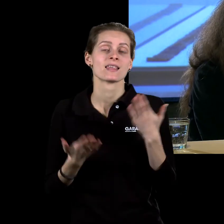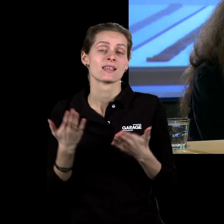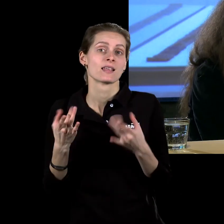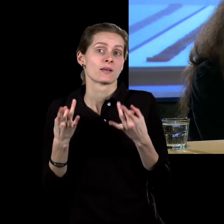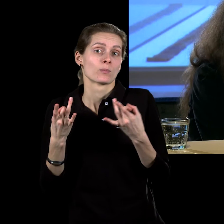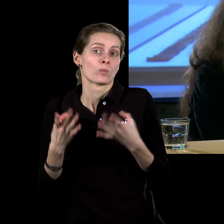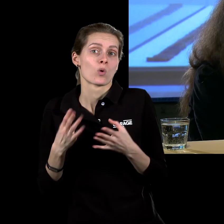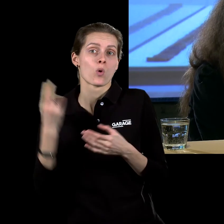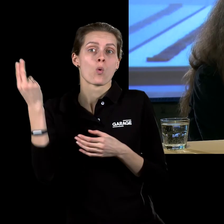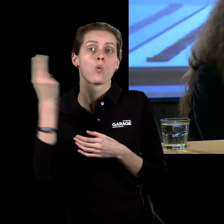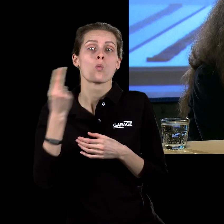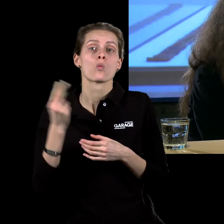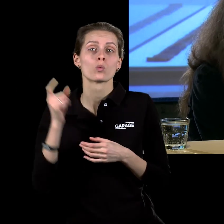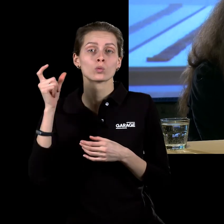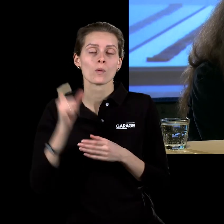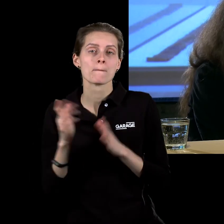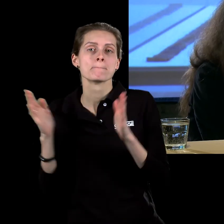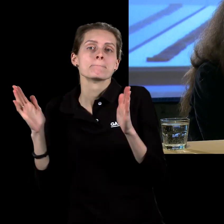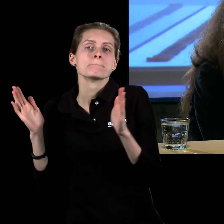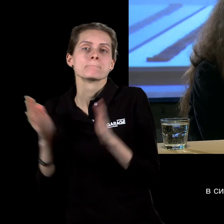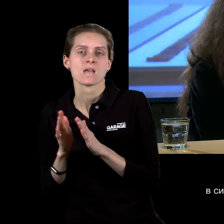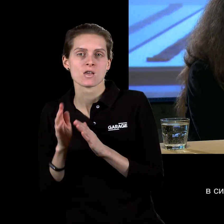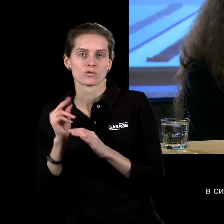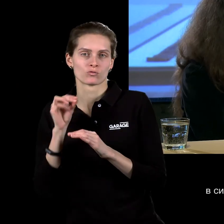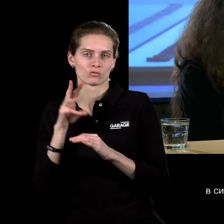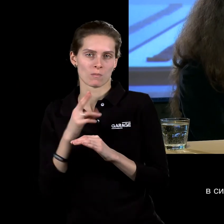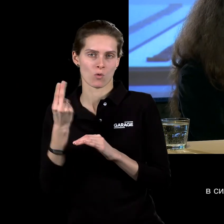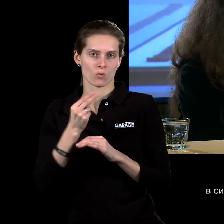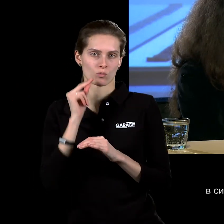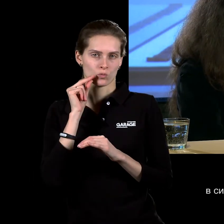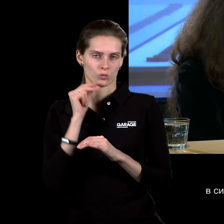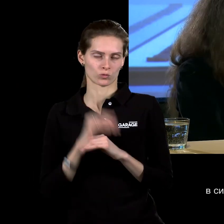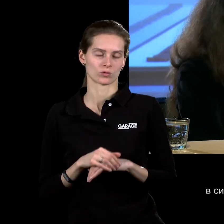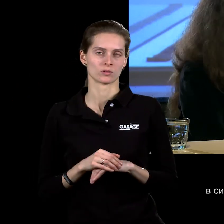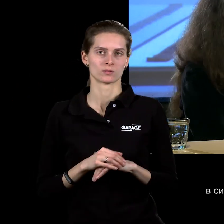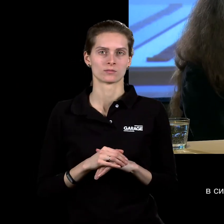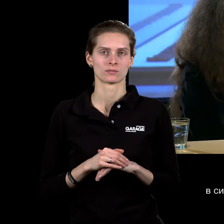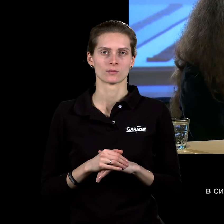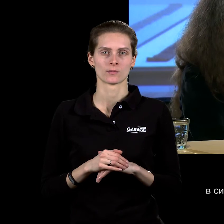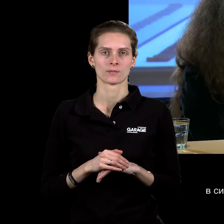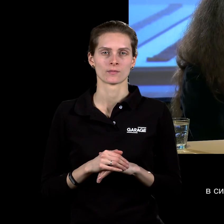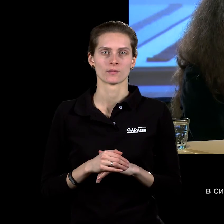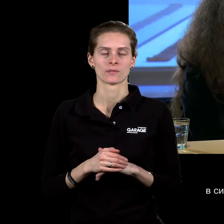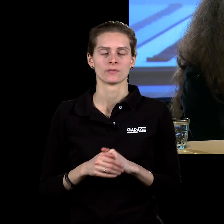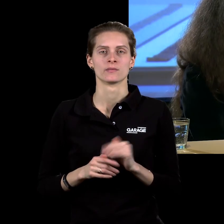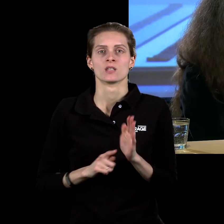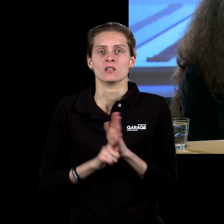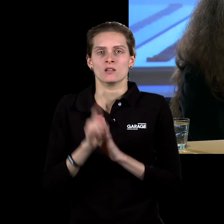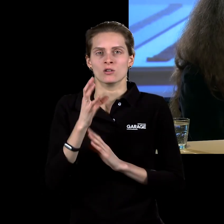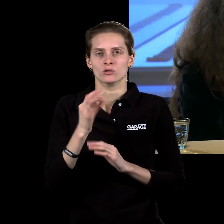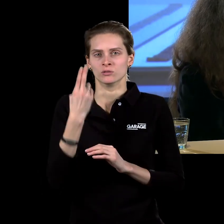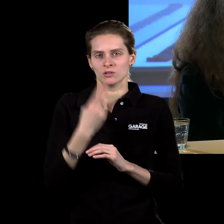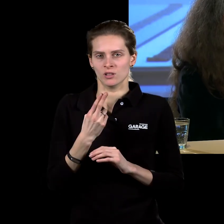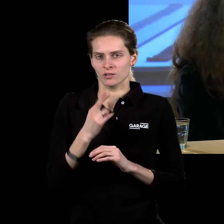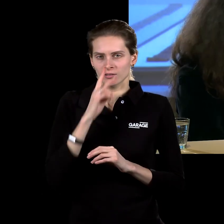или же художниц меньше, чем художников, а в силу как бы, изначальной социальной несправедливости, потому